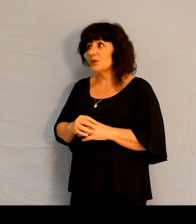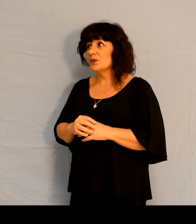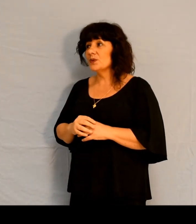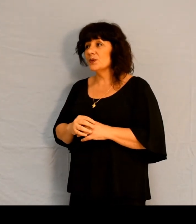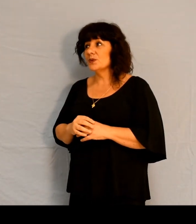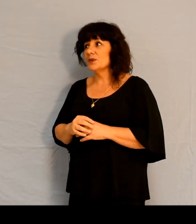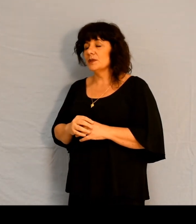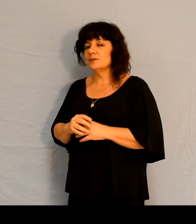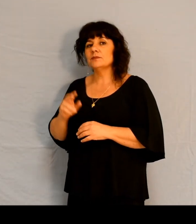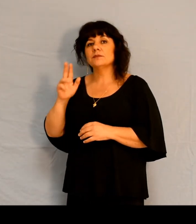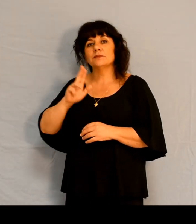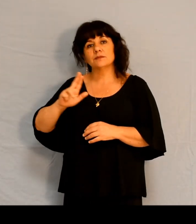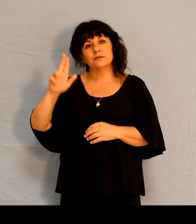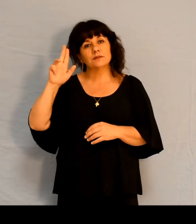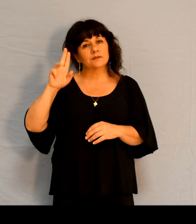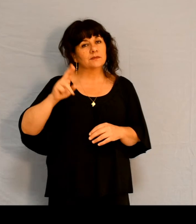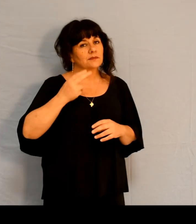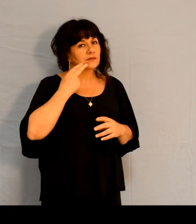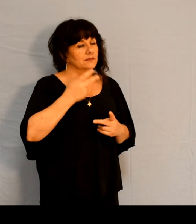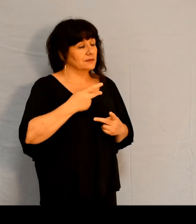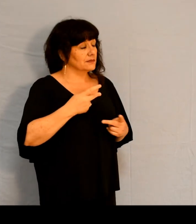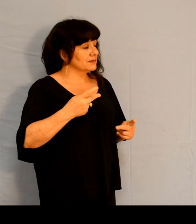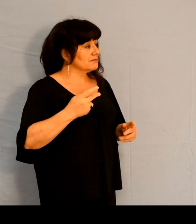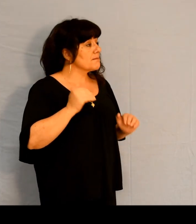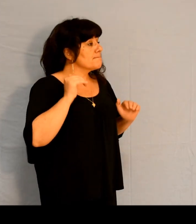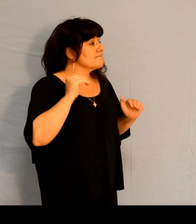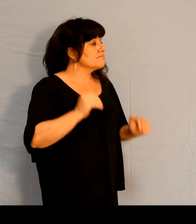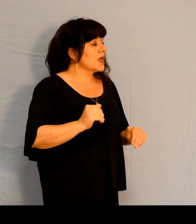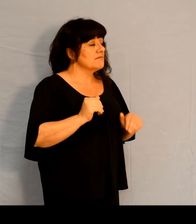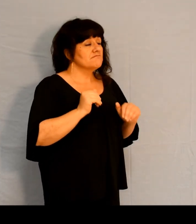Le Seigneur déclara : « Pour 40, je ne le ferai pas. »